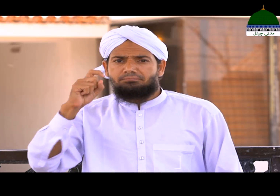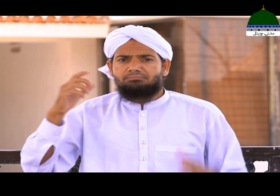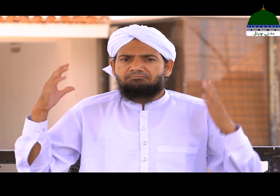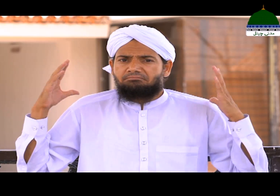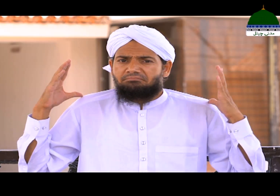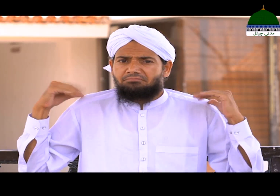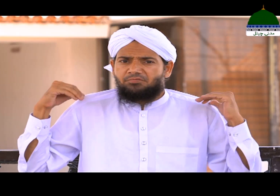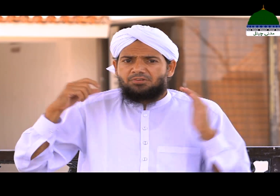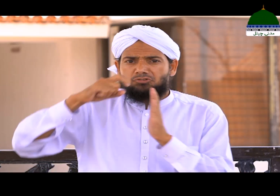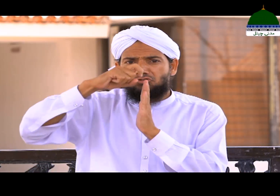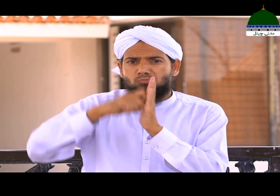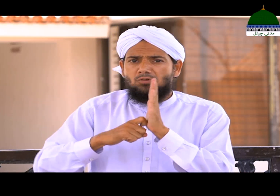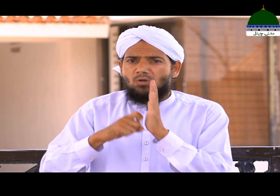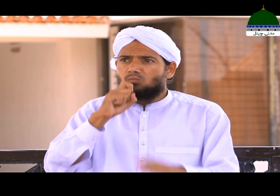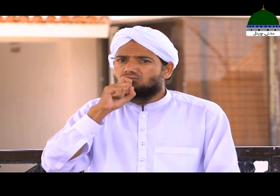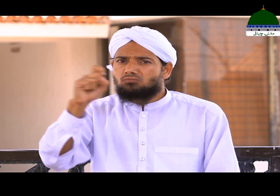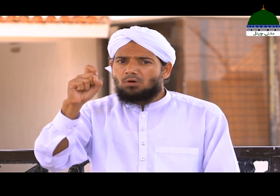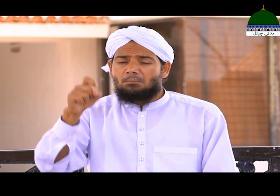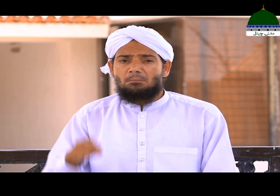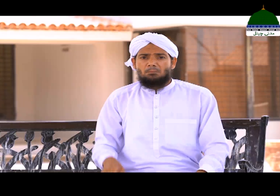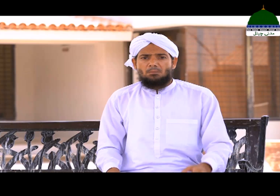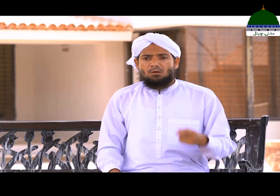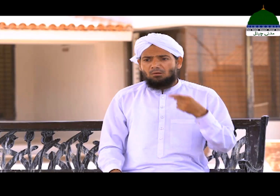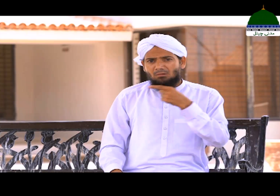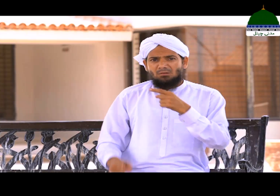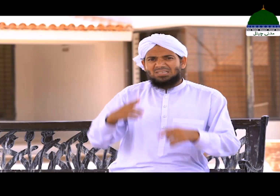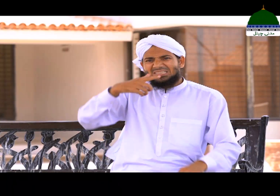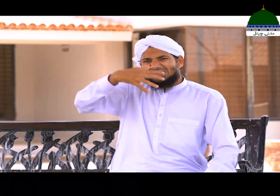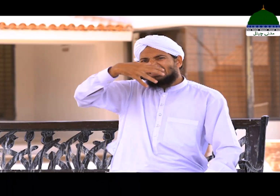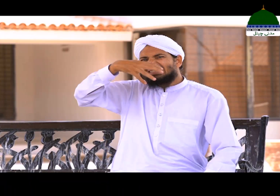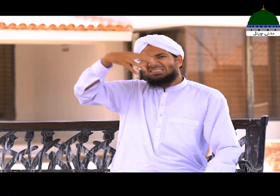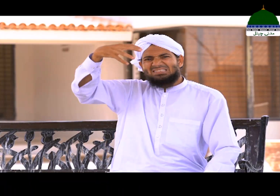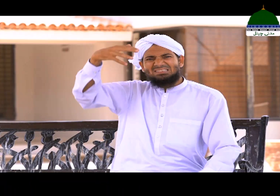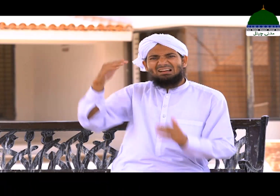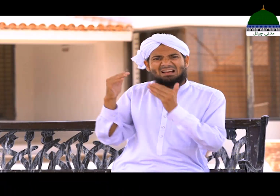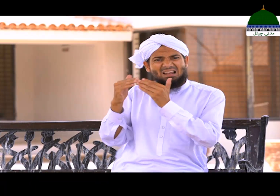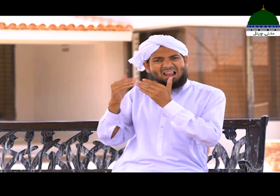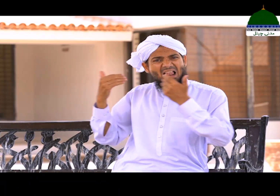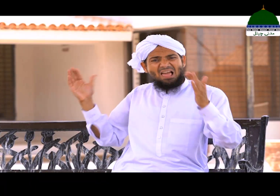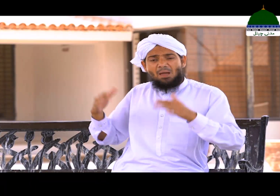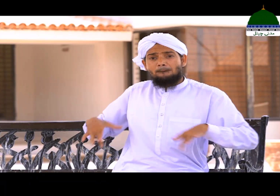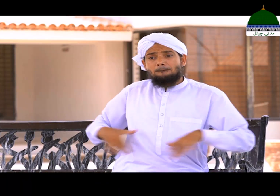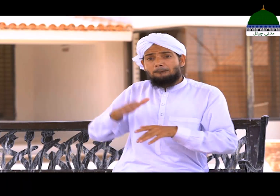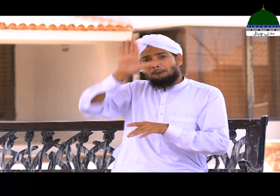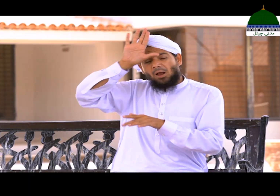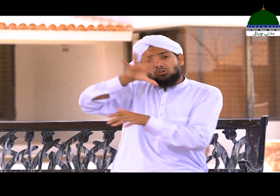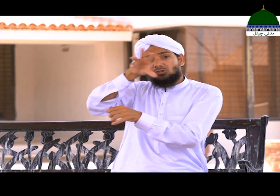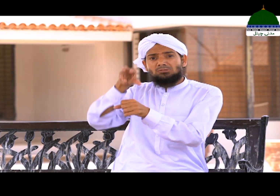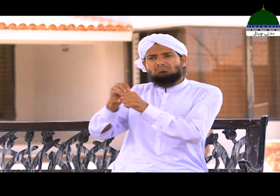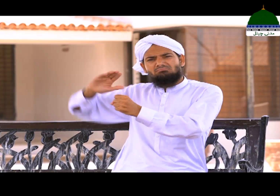سیدنا جبریل علیہ السلام کو حکم دیا کہ اس پورے محل کو بادشاہ اور اس کے سپاہیوں سمیت